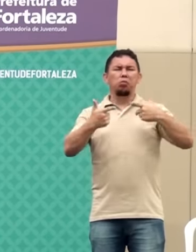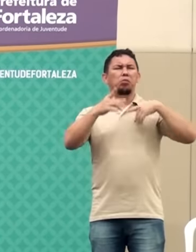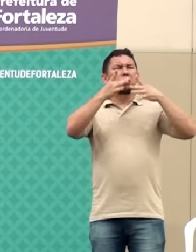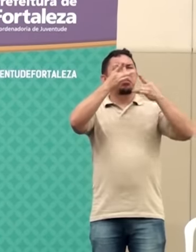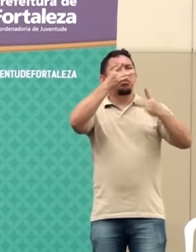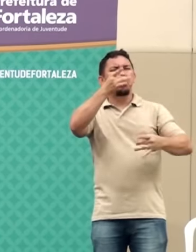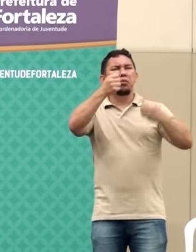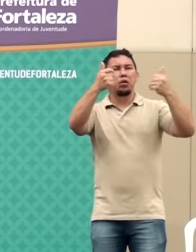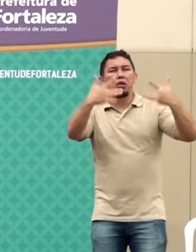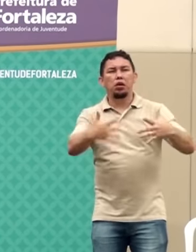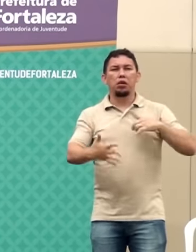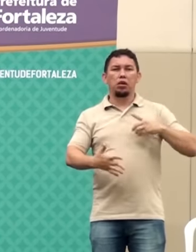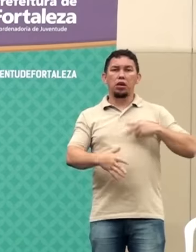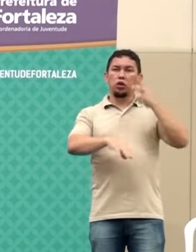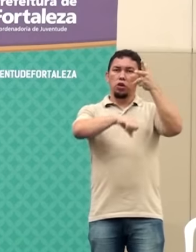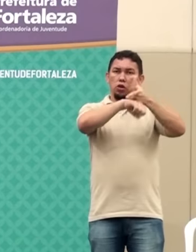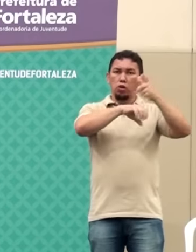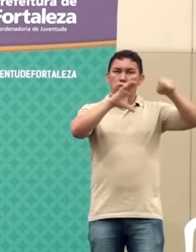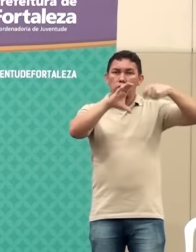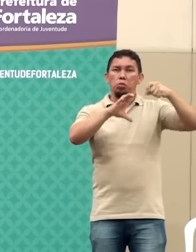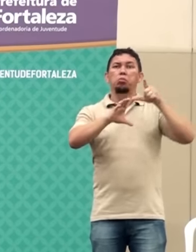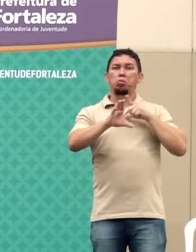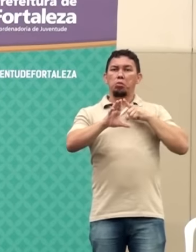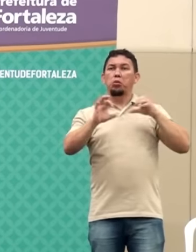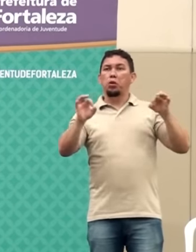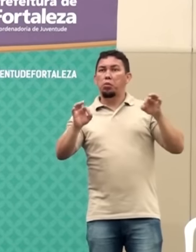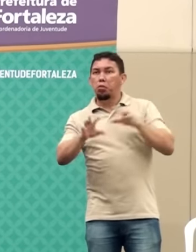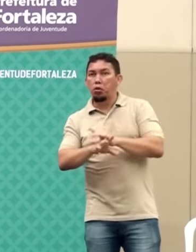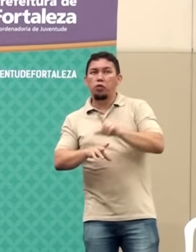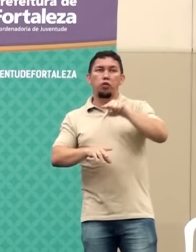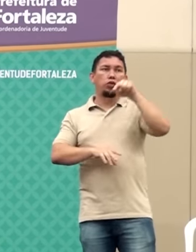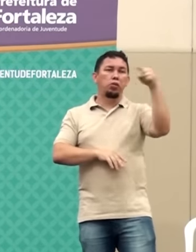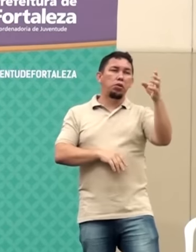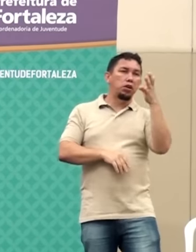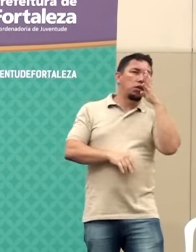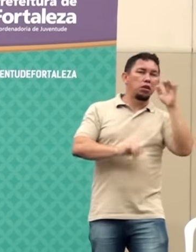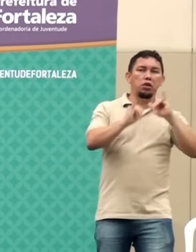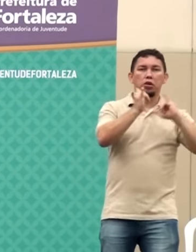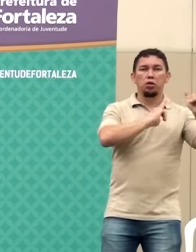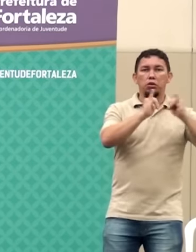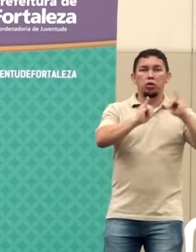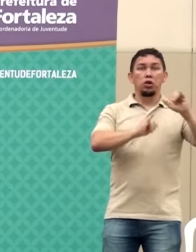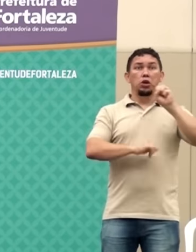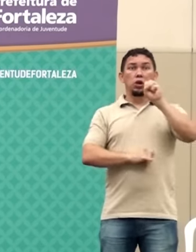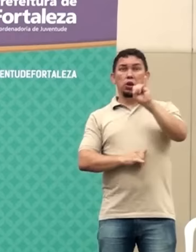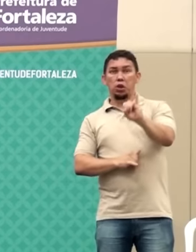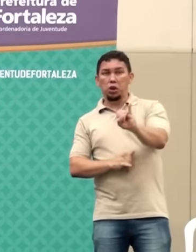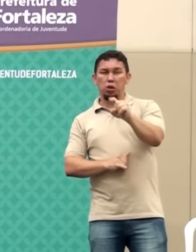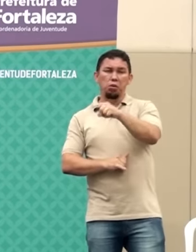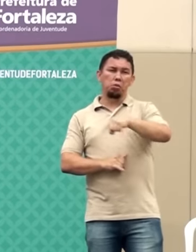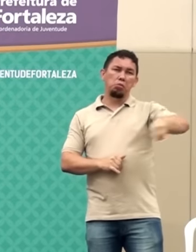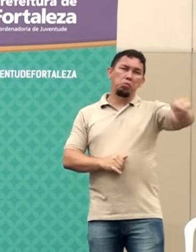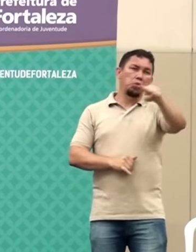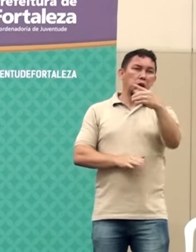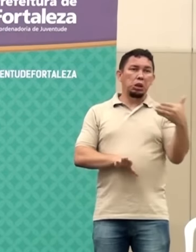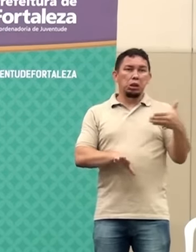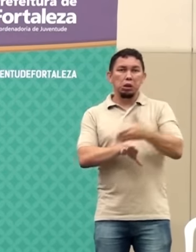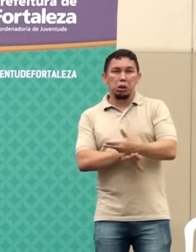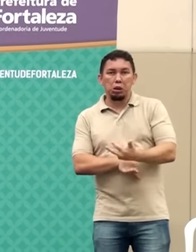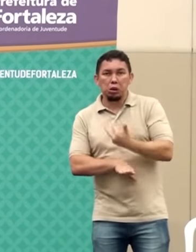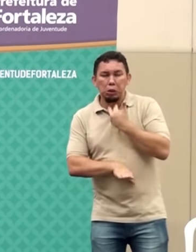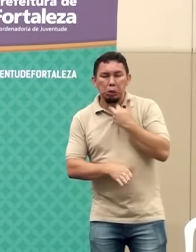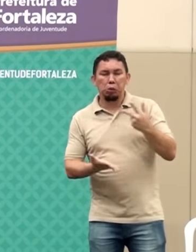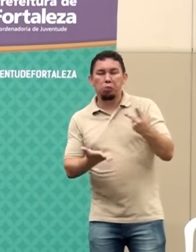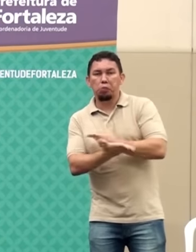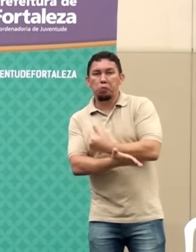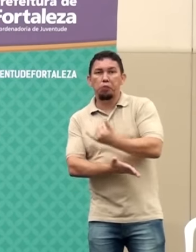todas essas aulas estão sendo filmadas, vocês podem assistir as aulas depois em casa. Se porventura, né, se você não puder vir por um